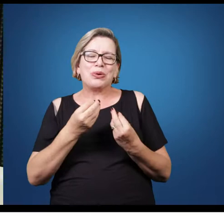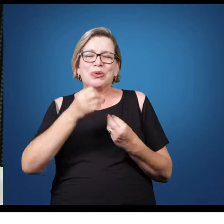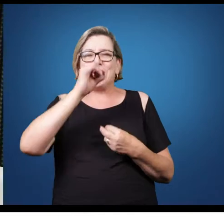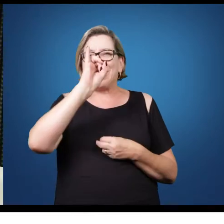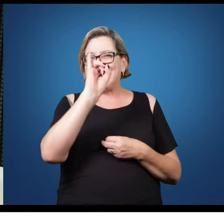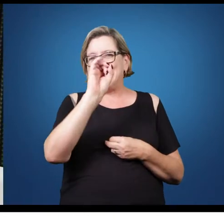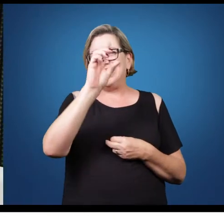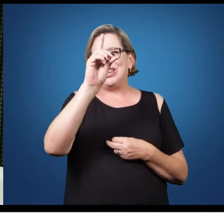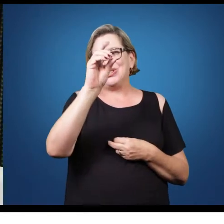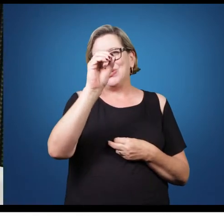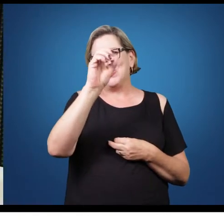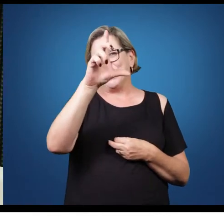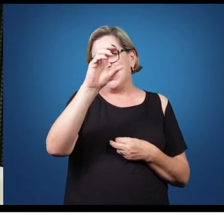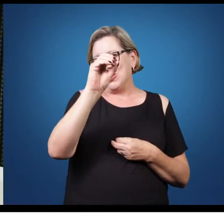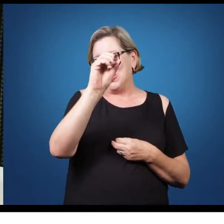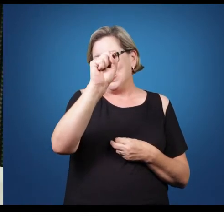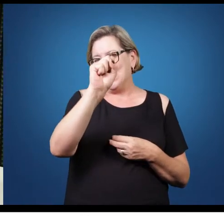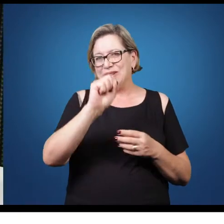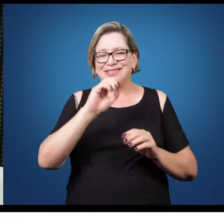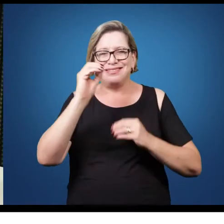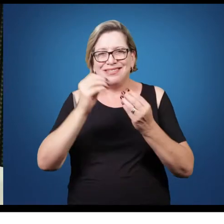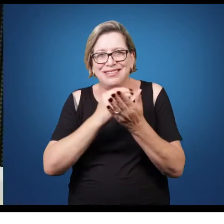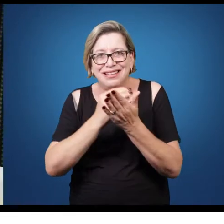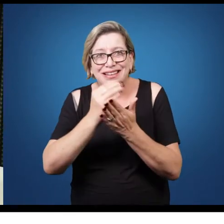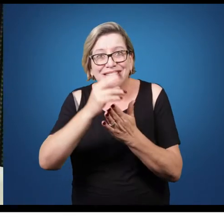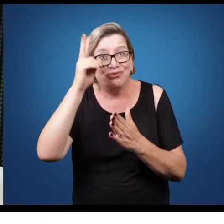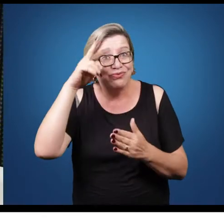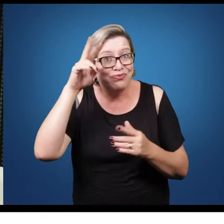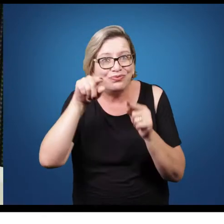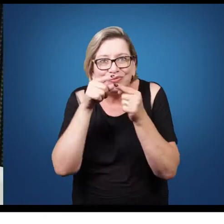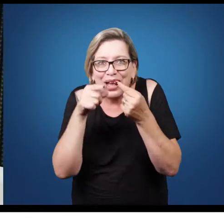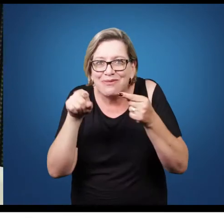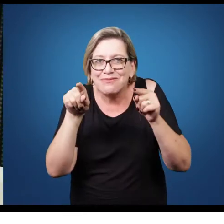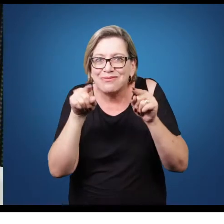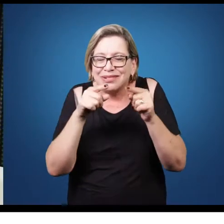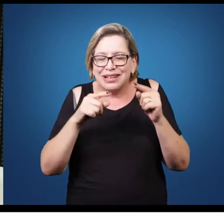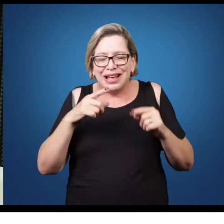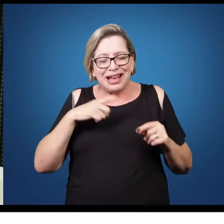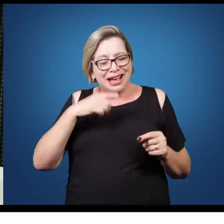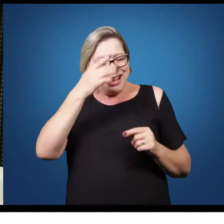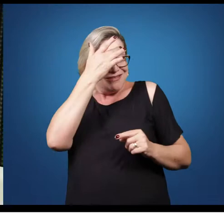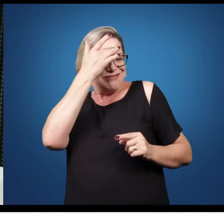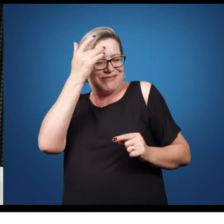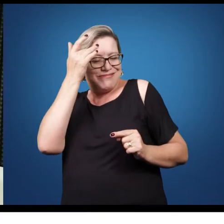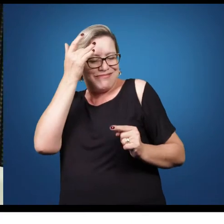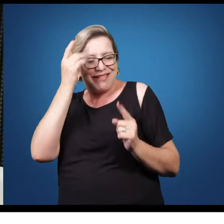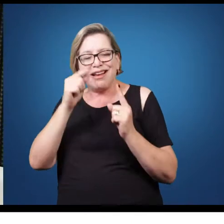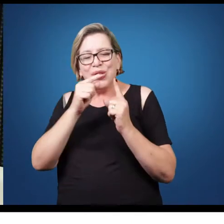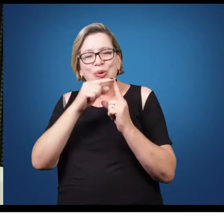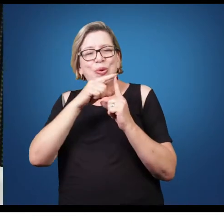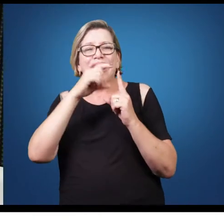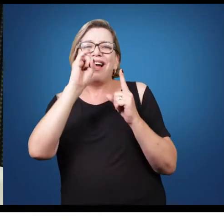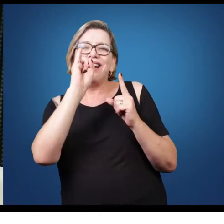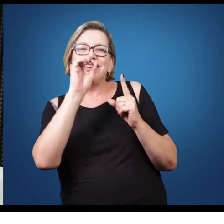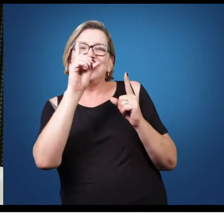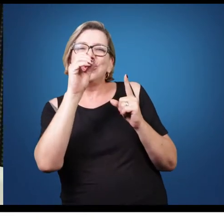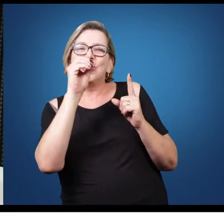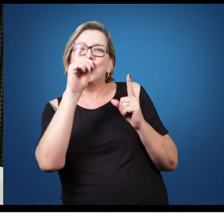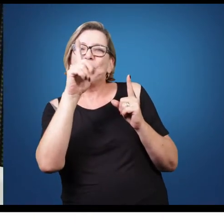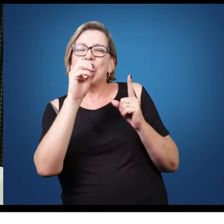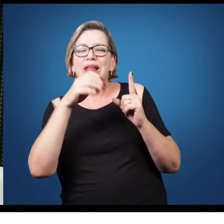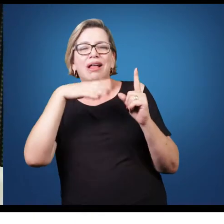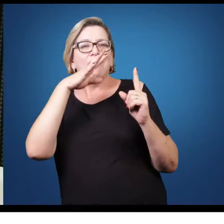momento da história da música industrial soma dos ídolos né algo que não existia antes